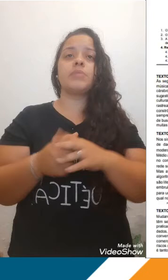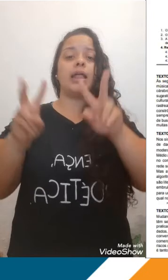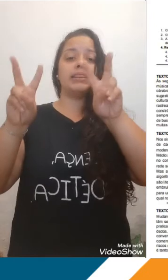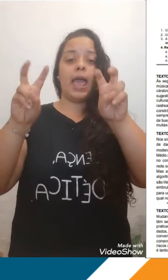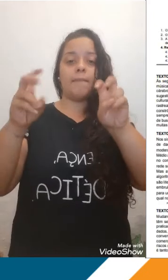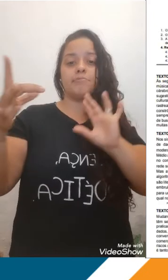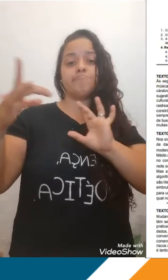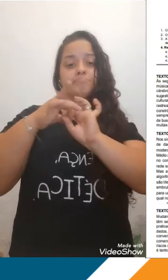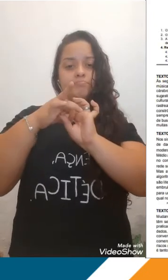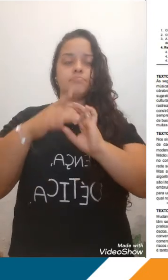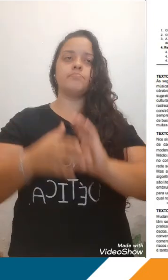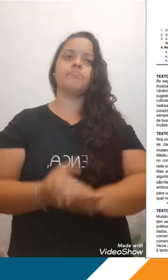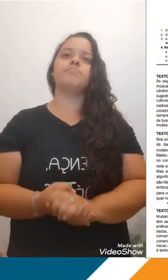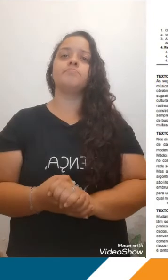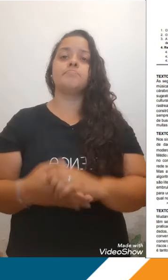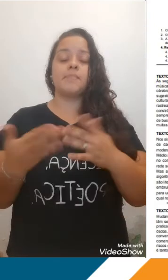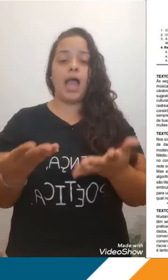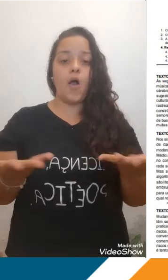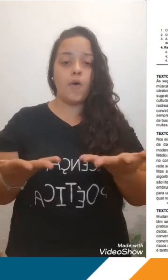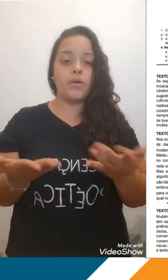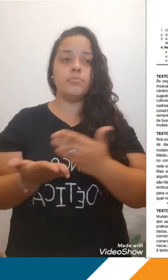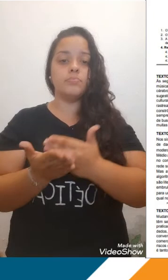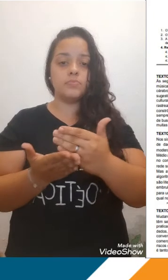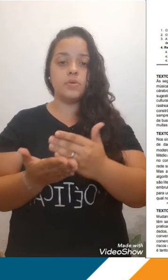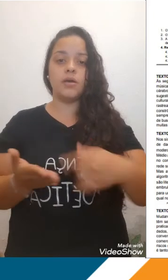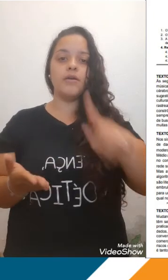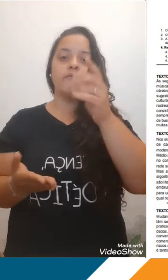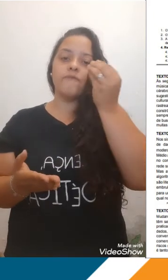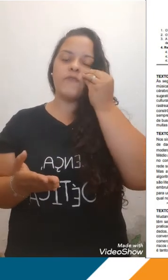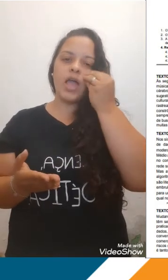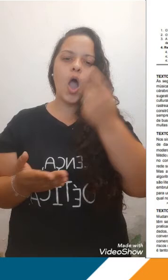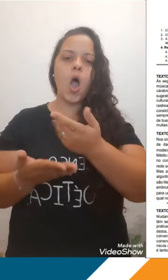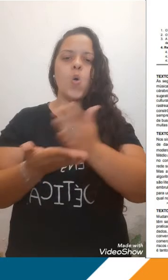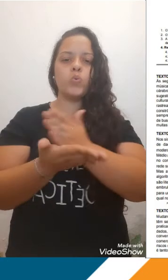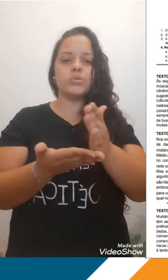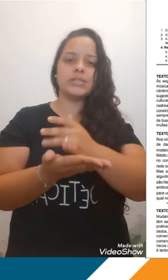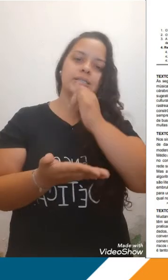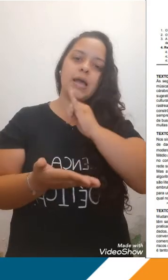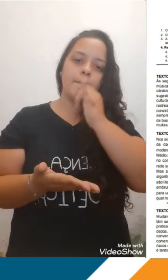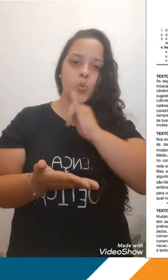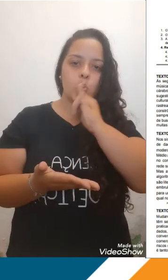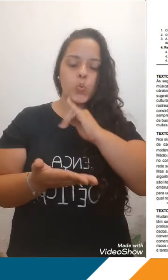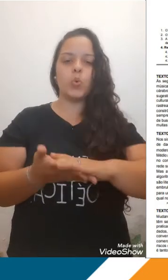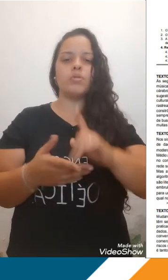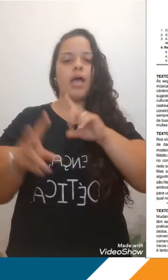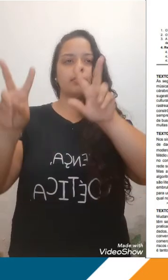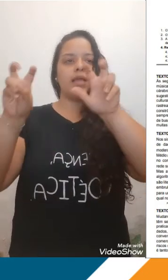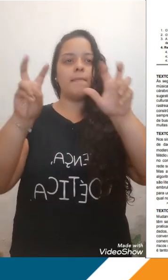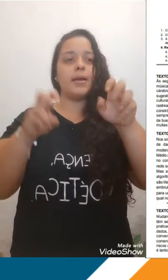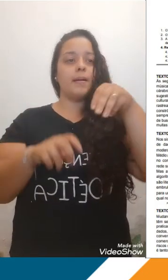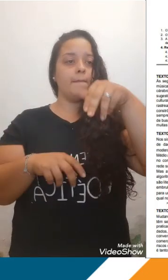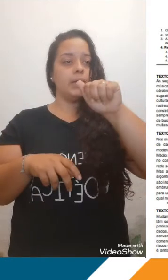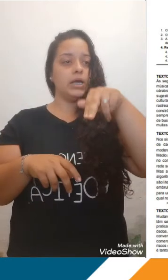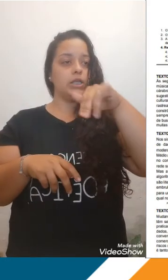tema proposto. Bom, a partir de agora, a gente vai ver alguns exemplos que giram em torno do tema manipulação